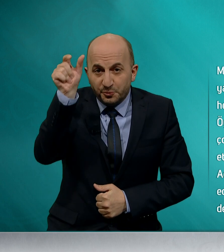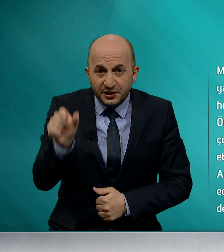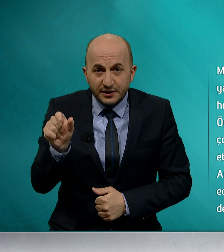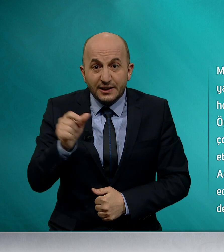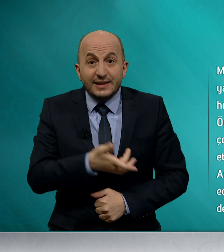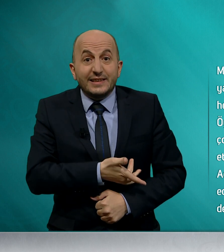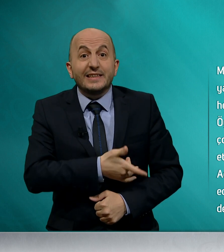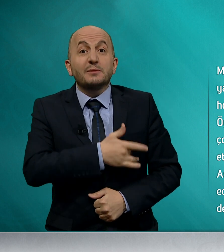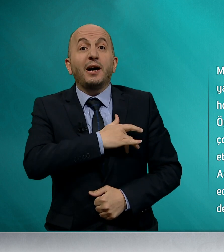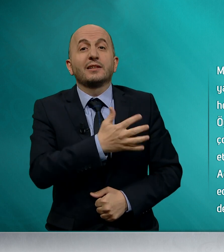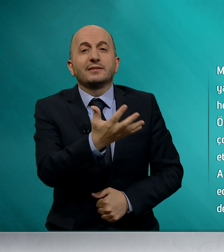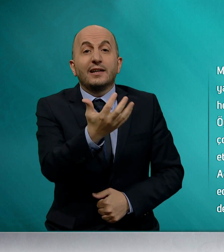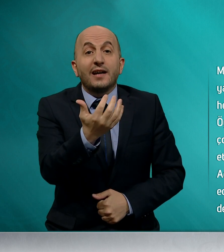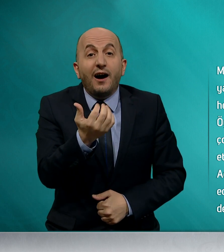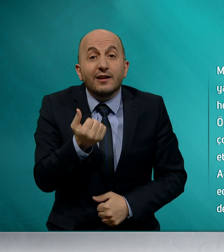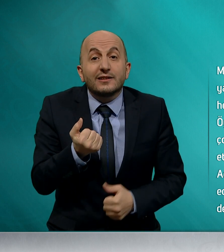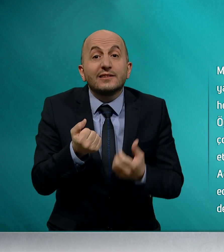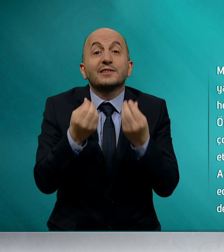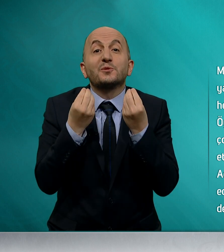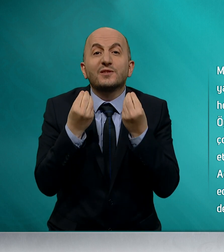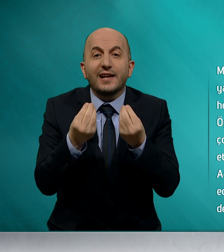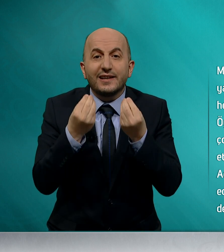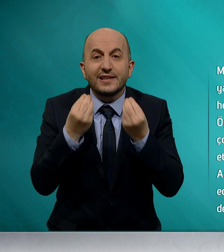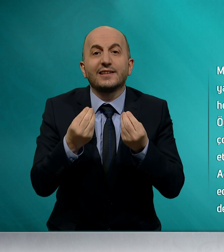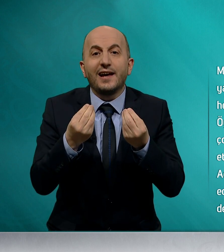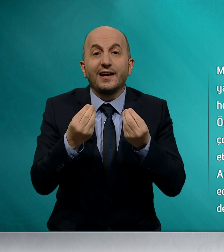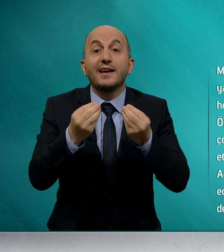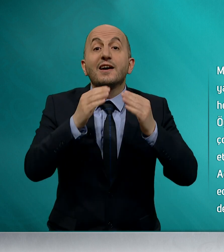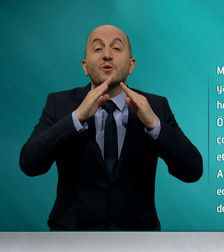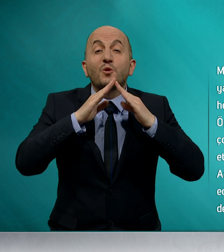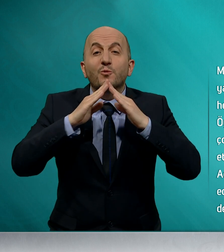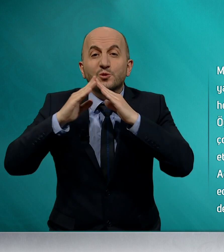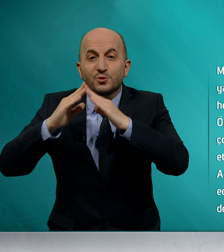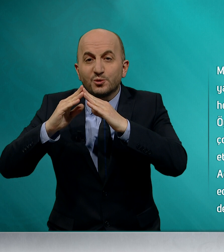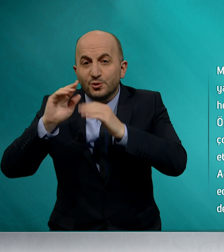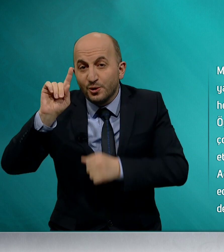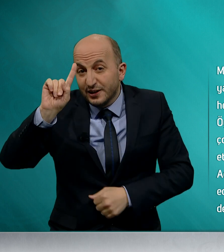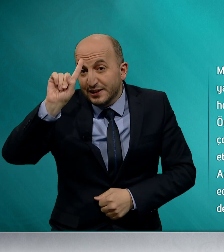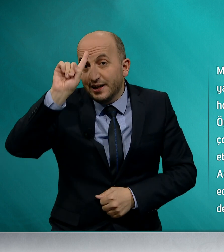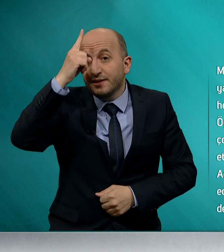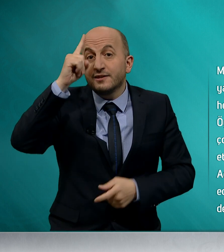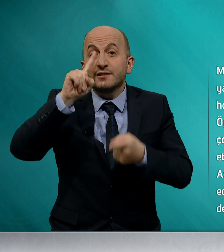Mümin, imanından aldığı güzellikle komşusunu yalnız